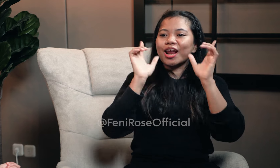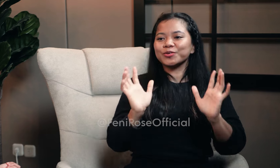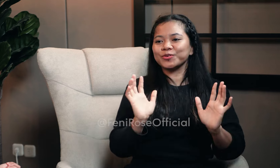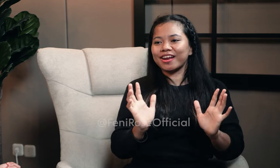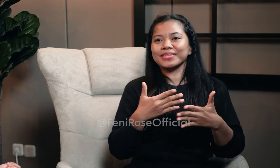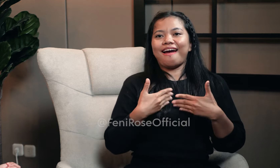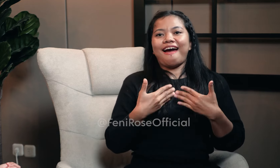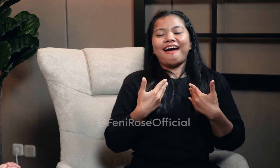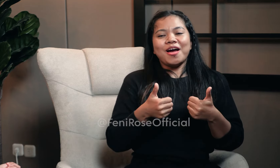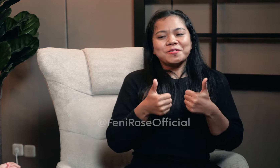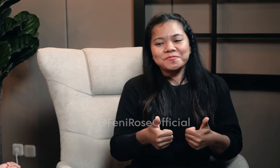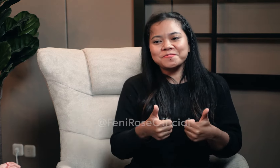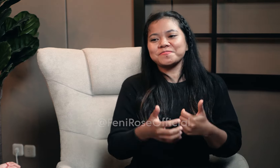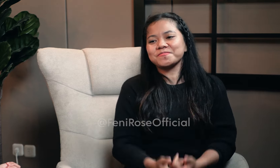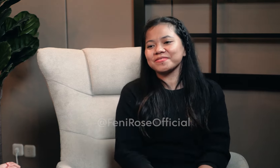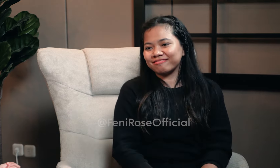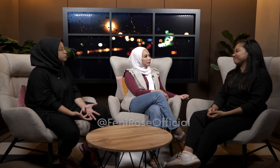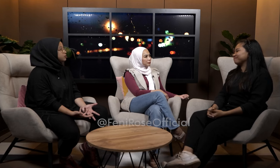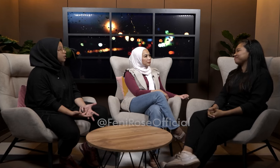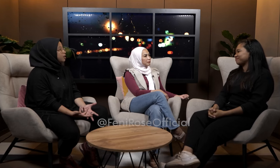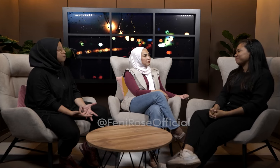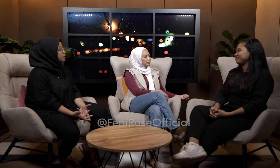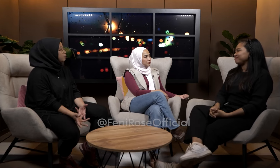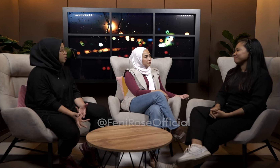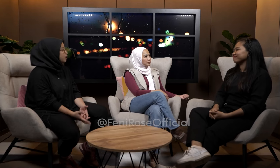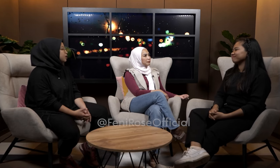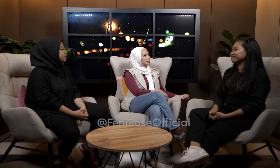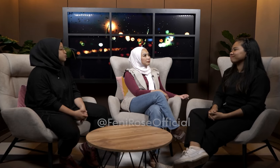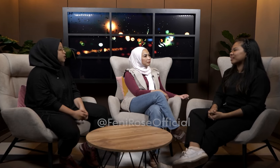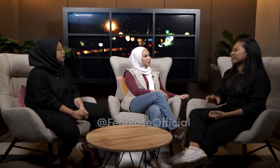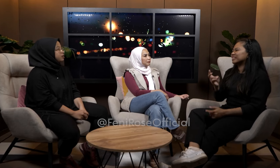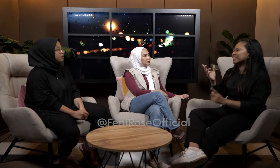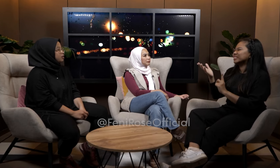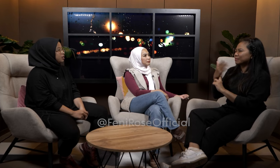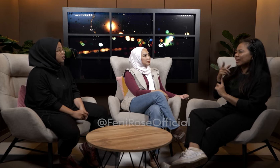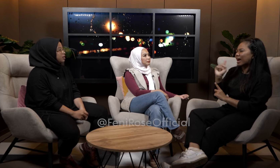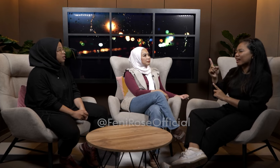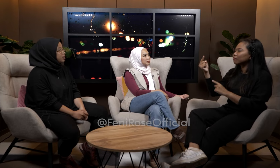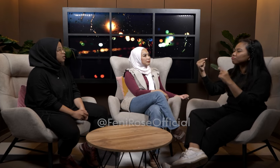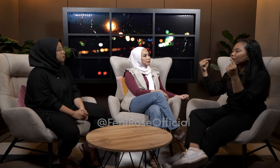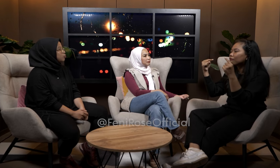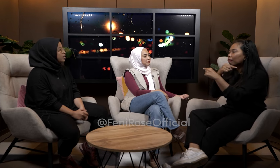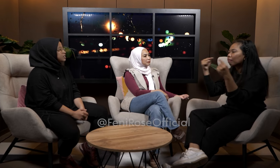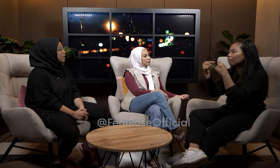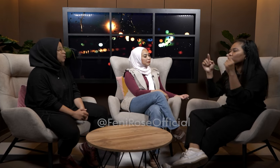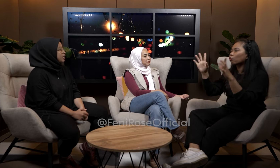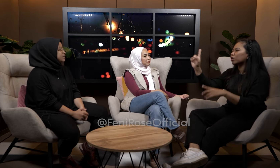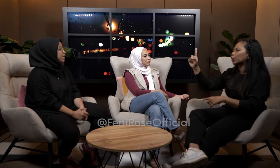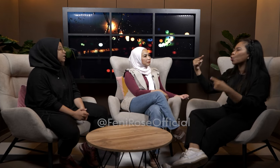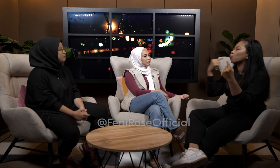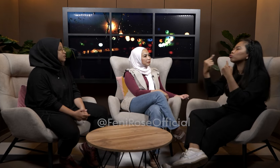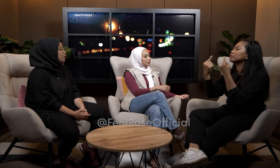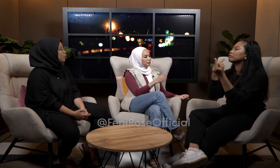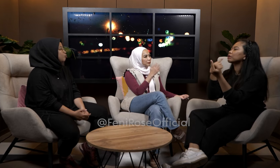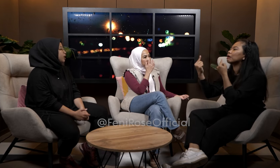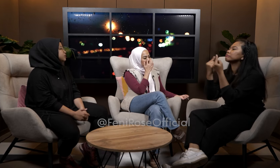sepat cepat saji juga banyak terus di Pertamina dan lain sebagainya ee mungkin diskriminasi ada masalah komunikasi